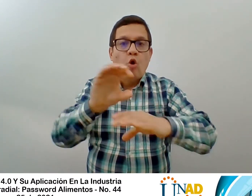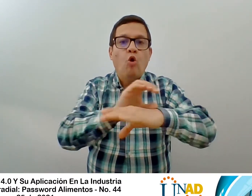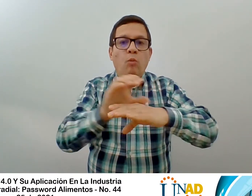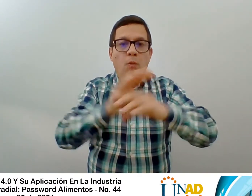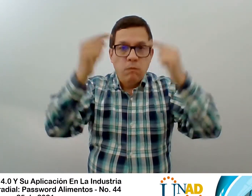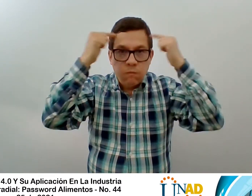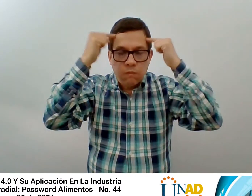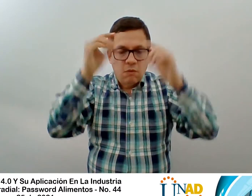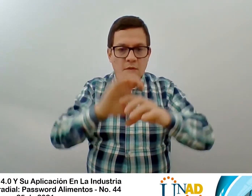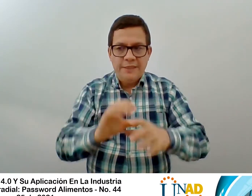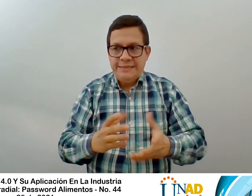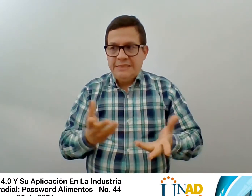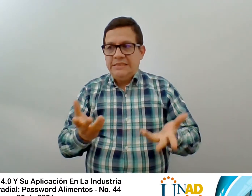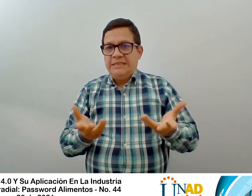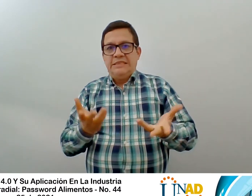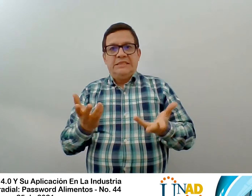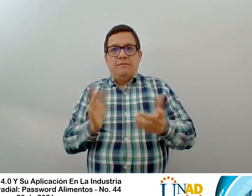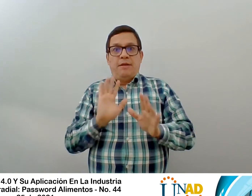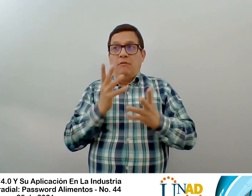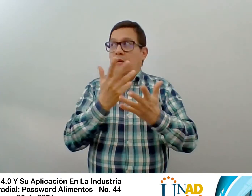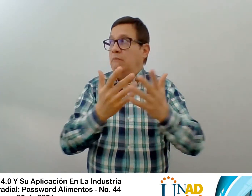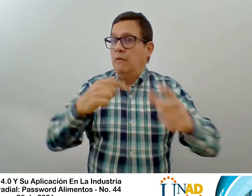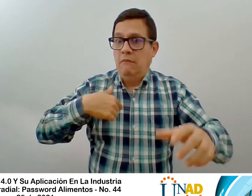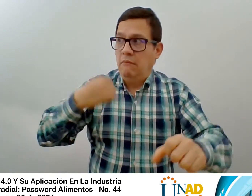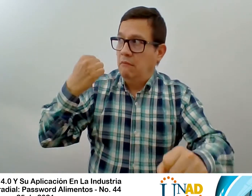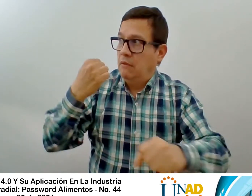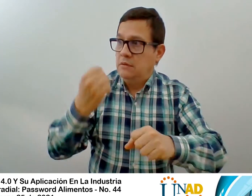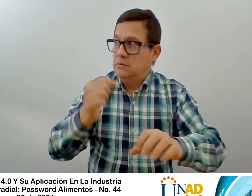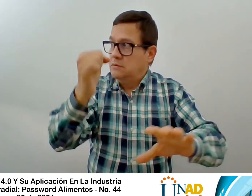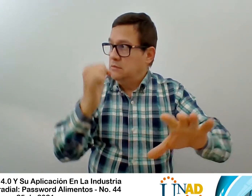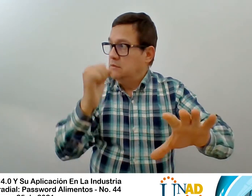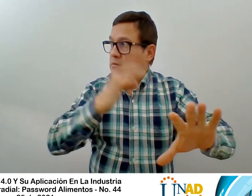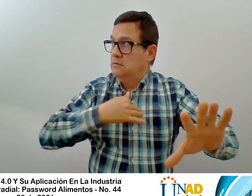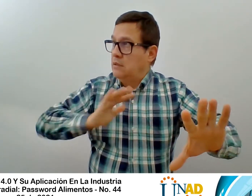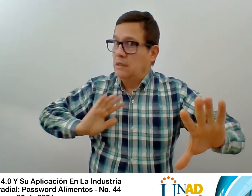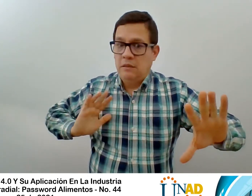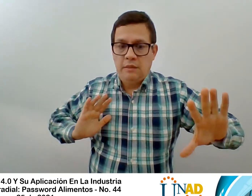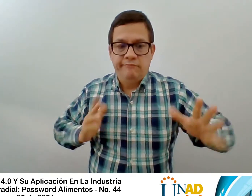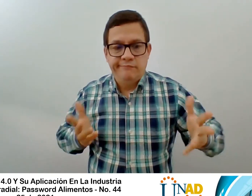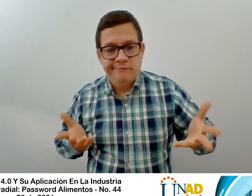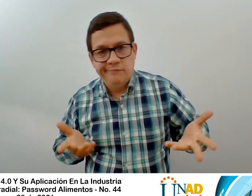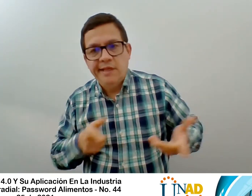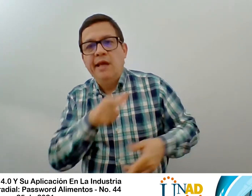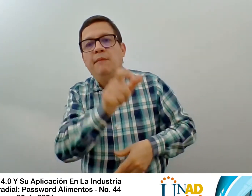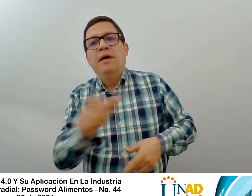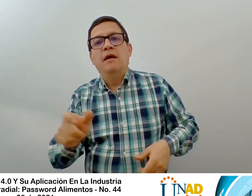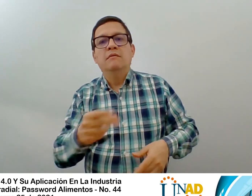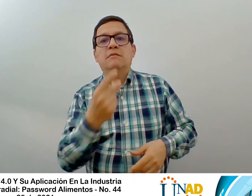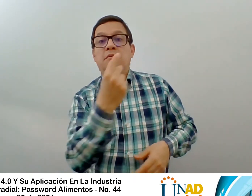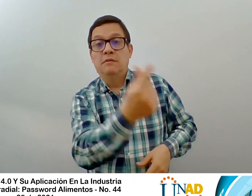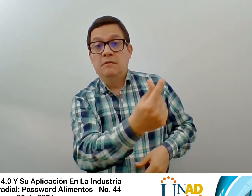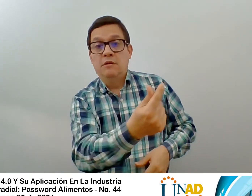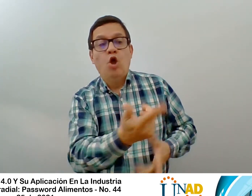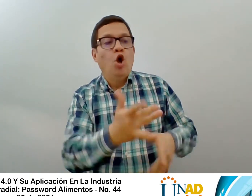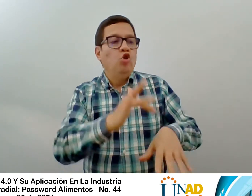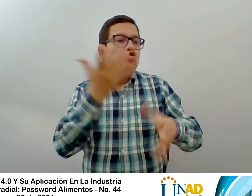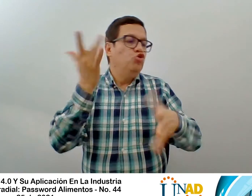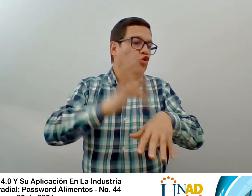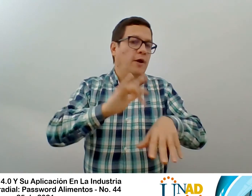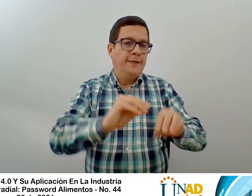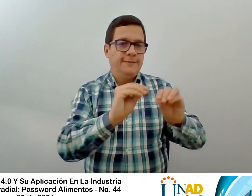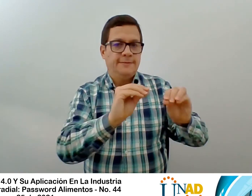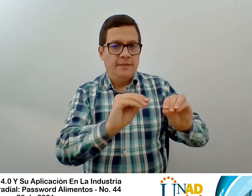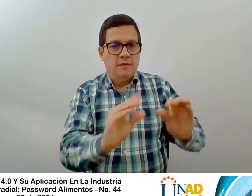es capacitar a estas personas para que asciendan también en su nivel técnico, porque no podría generarse desempleo, es decir,